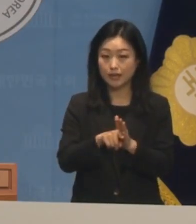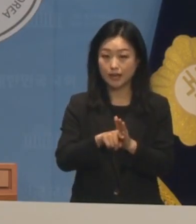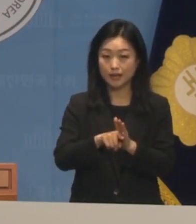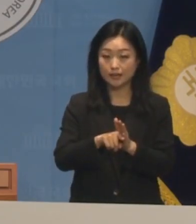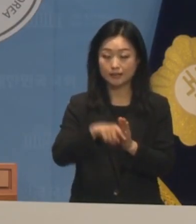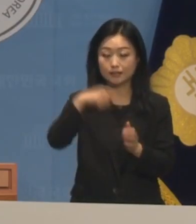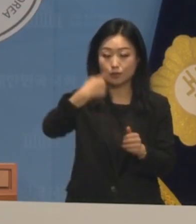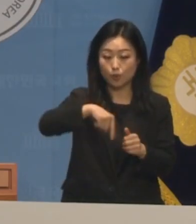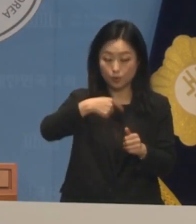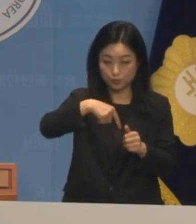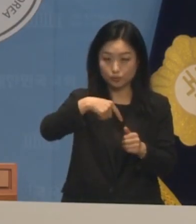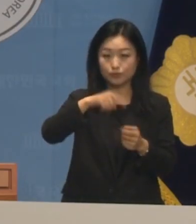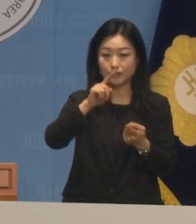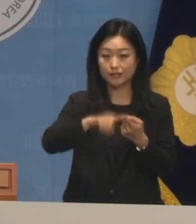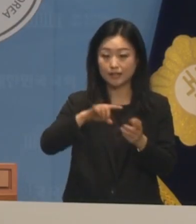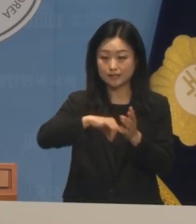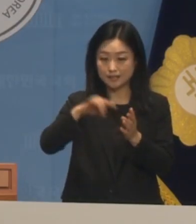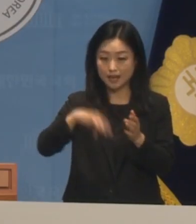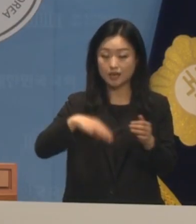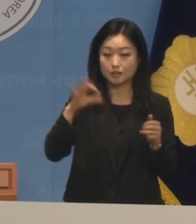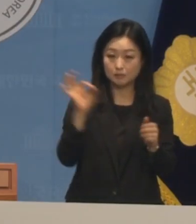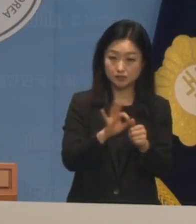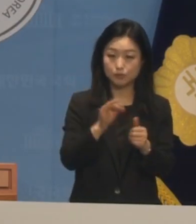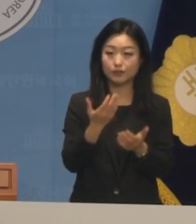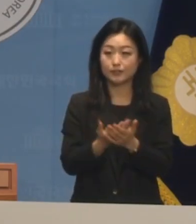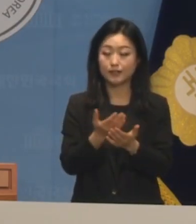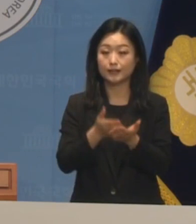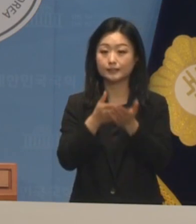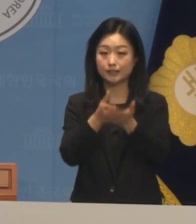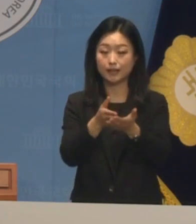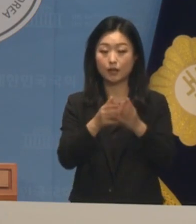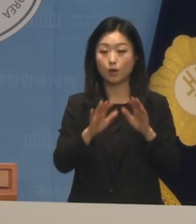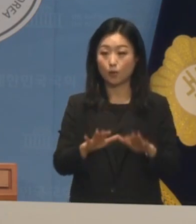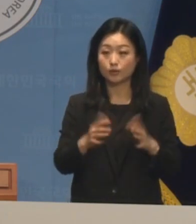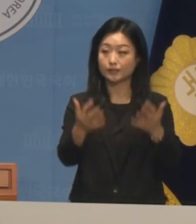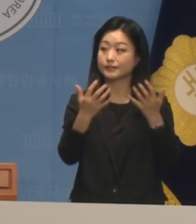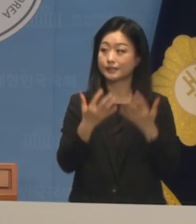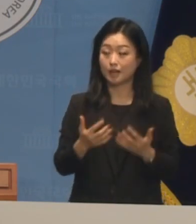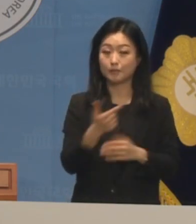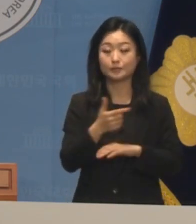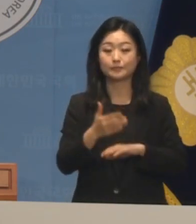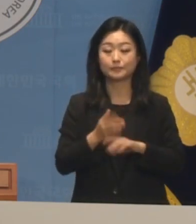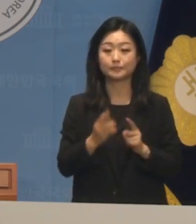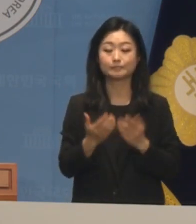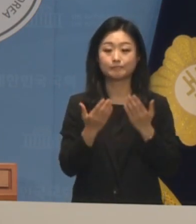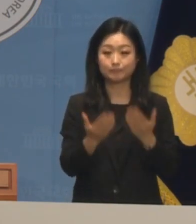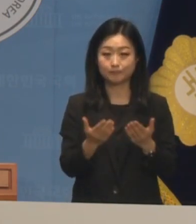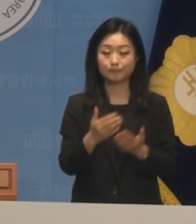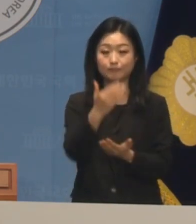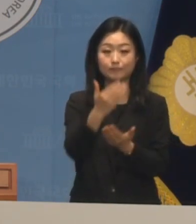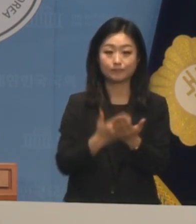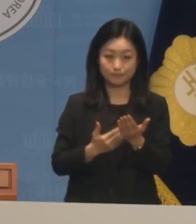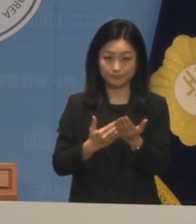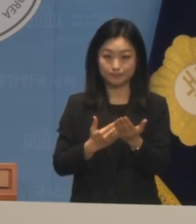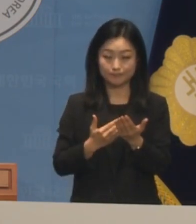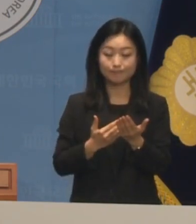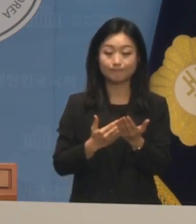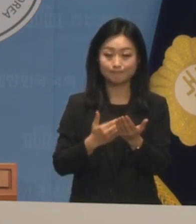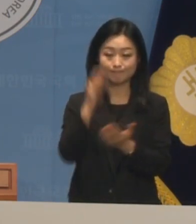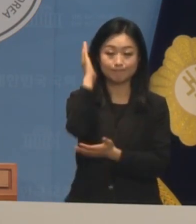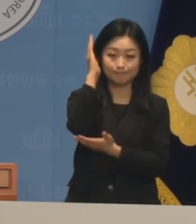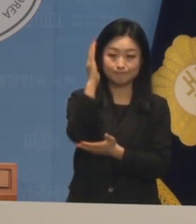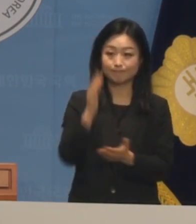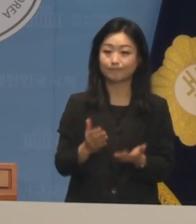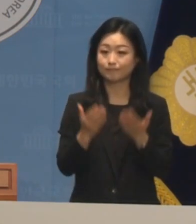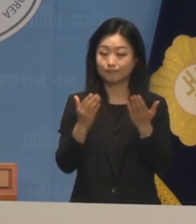필수적인 조치입니다. 제가 대표 발의한 담배 소비분 지방교육세 적용시한 연장을 위한 지방세법 개정안,